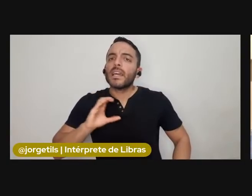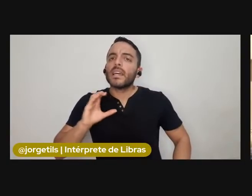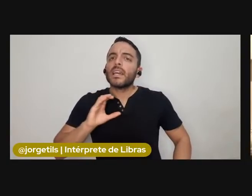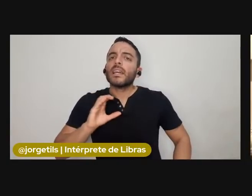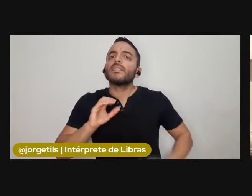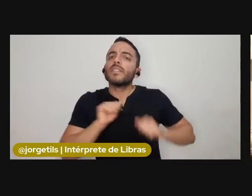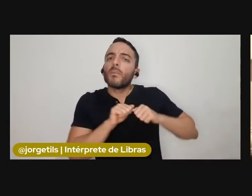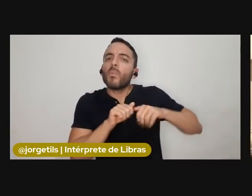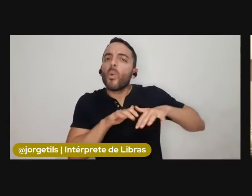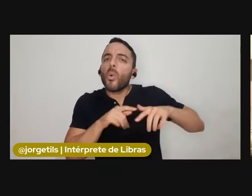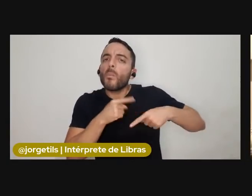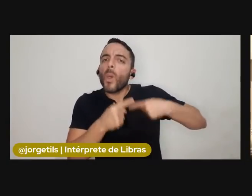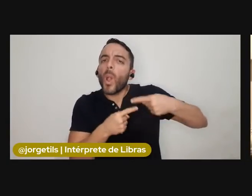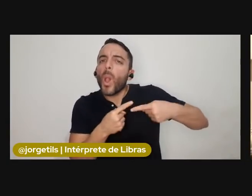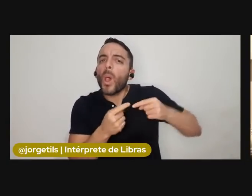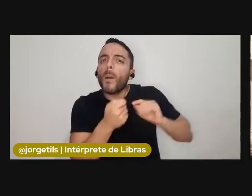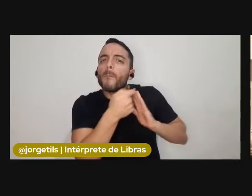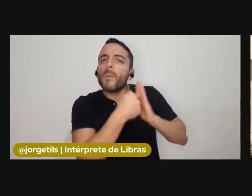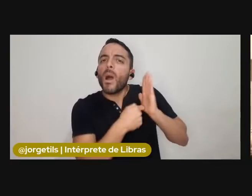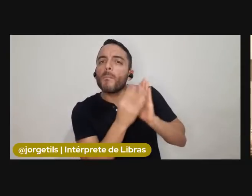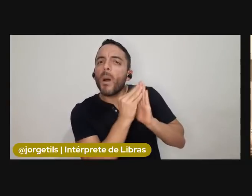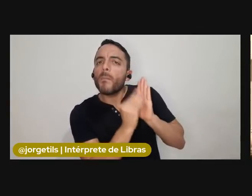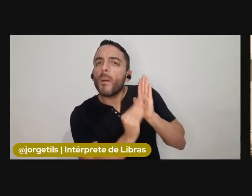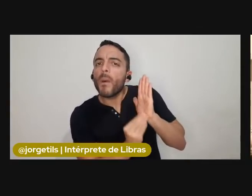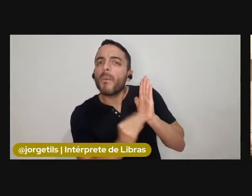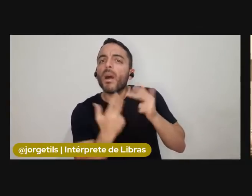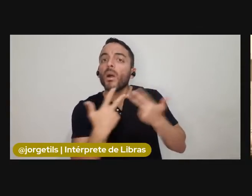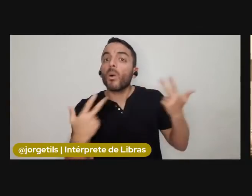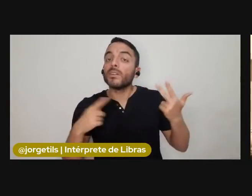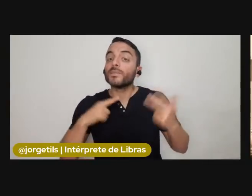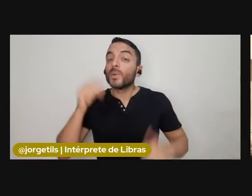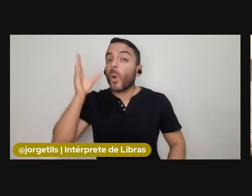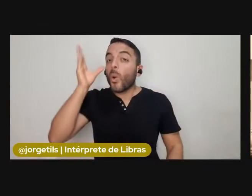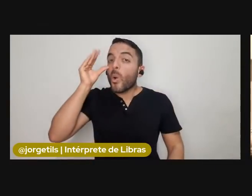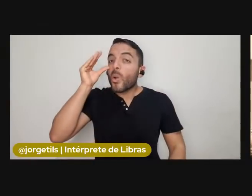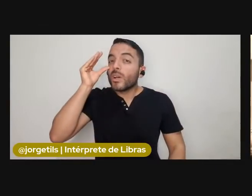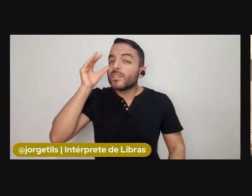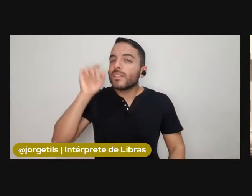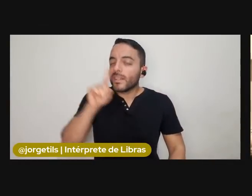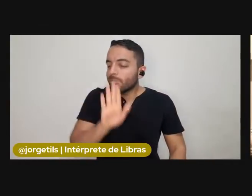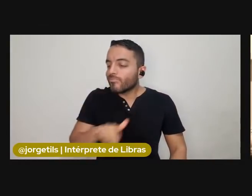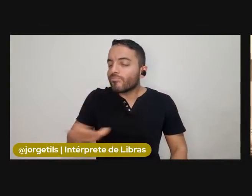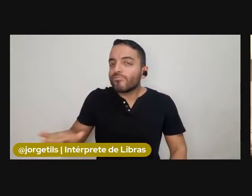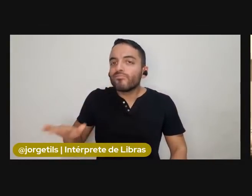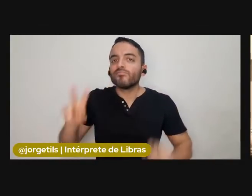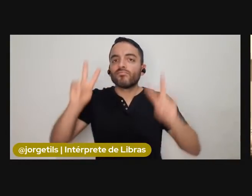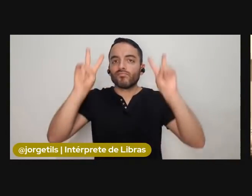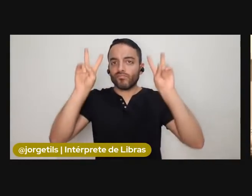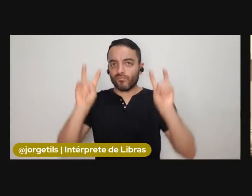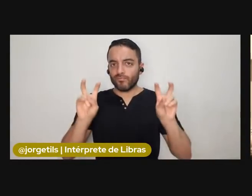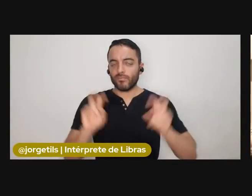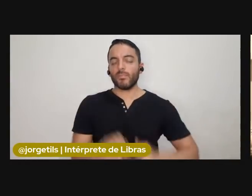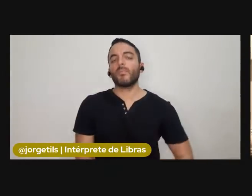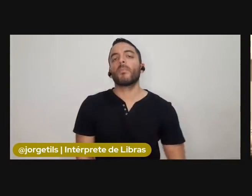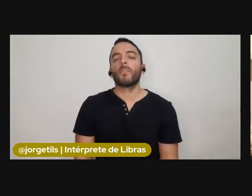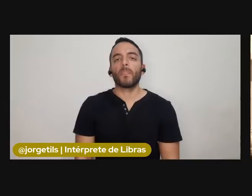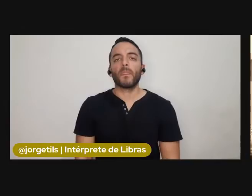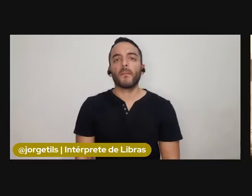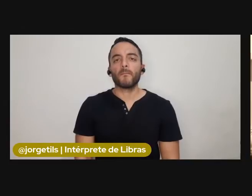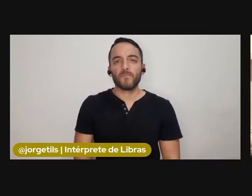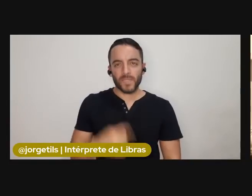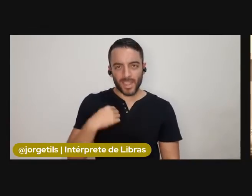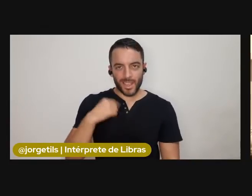curiosidade desde a infância em relação a muitas dessas questões. Eu me lembro, por exemplo, muito